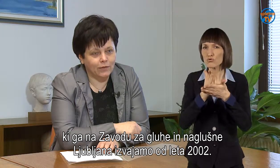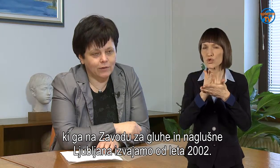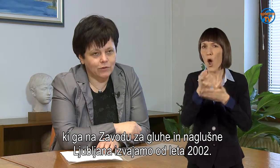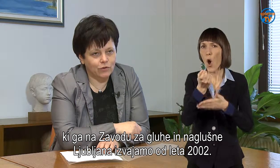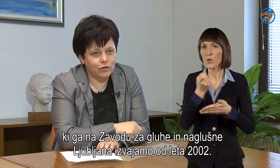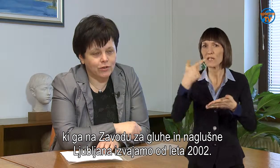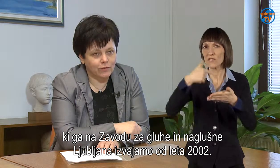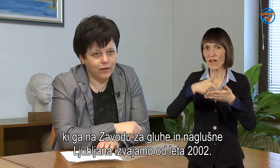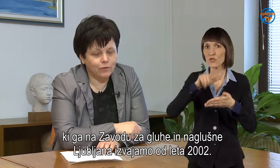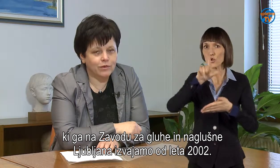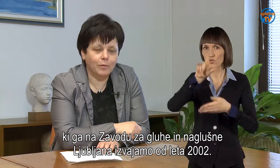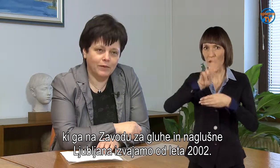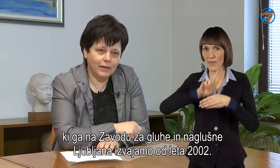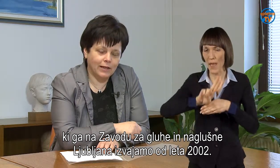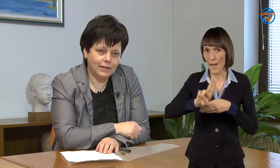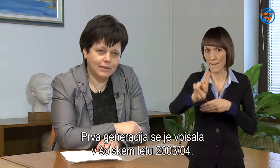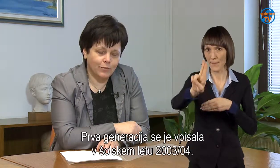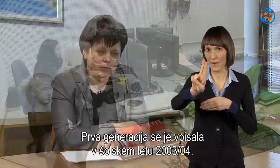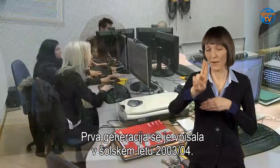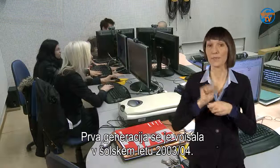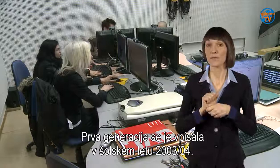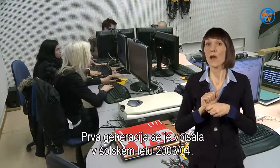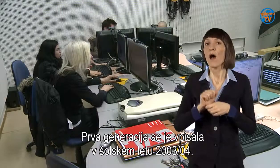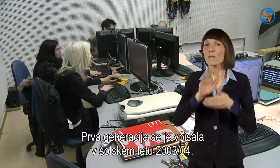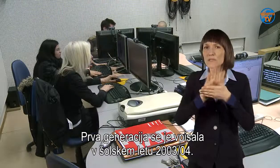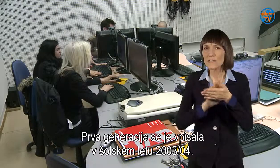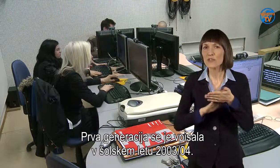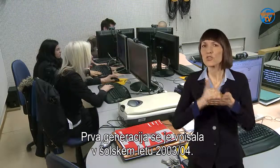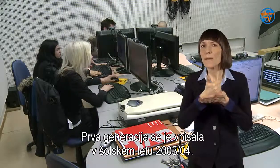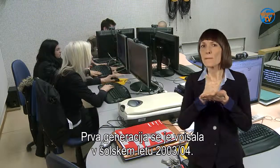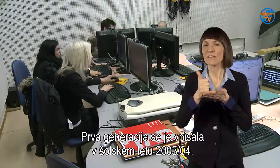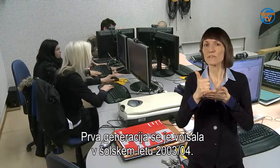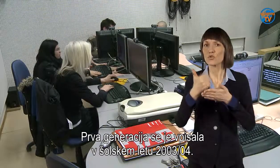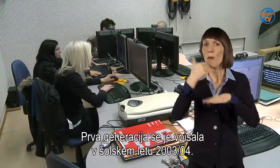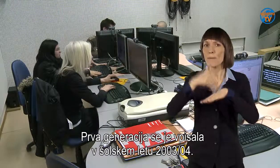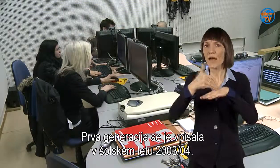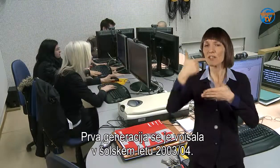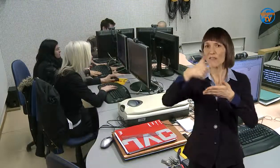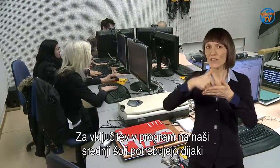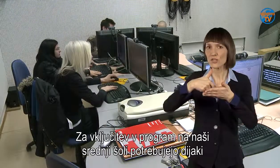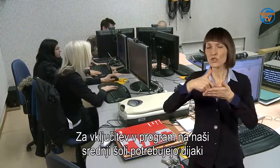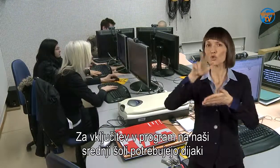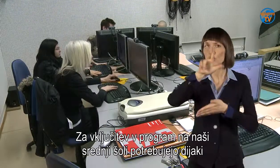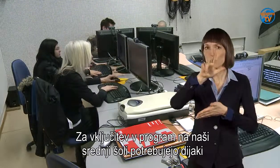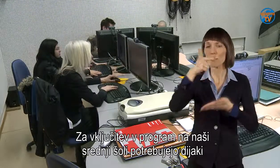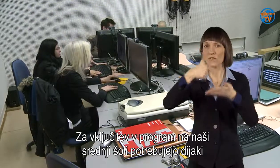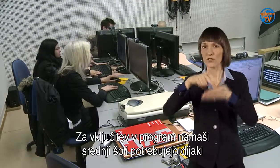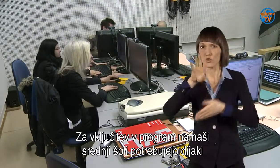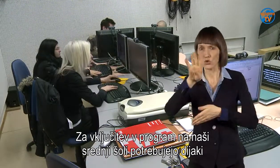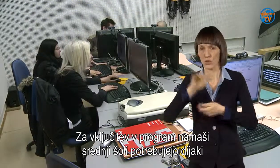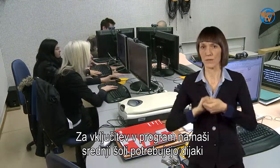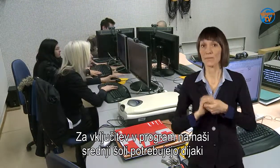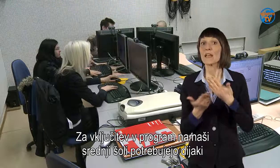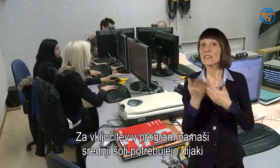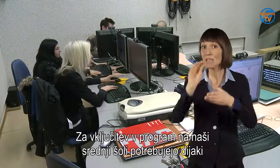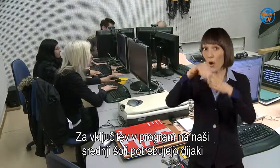leta 2002 oziroma prva generacija se je potem vpisala v šolskem letu 2003-2004. Za vključitev v